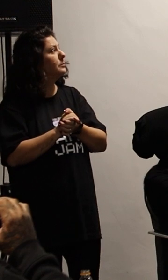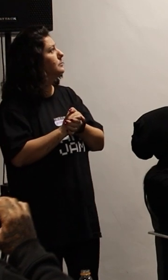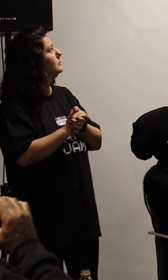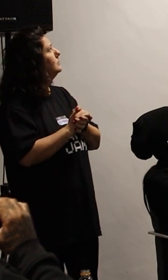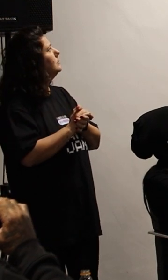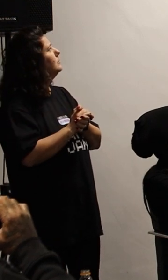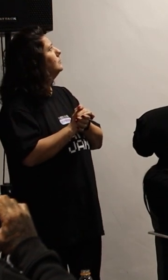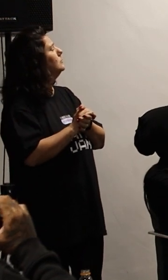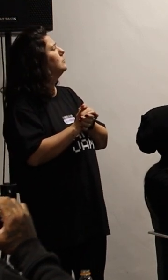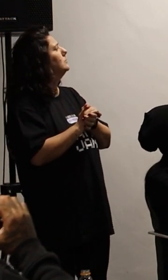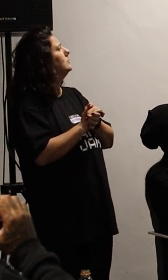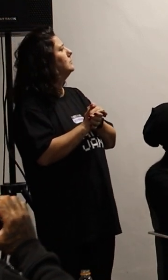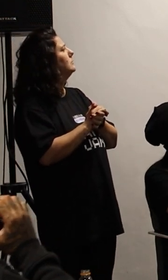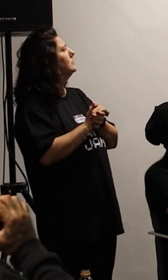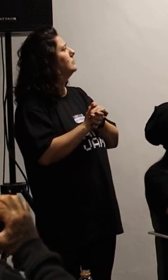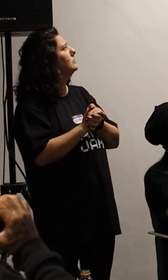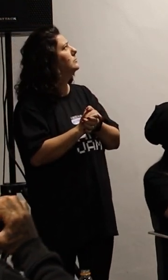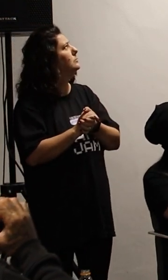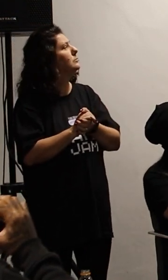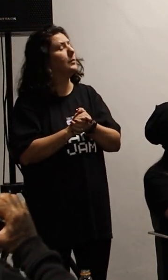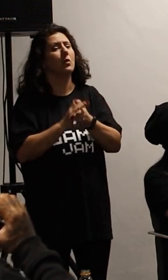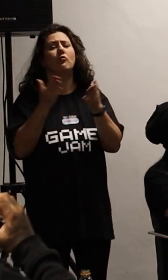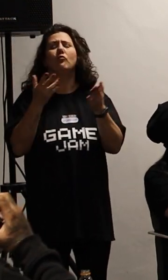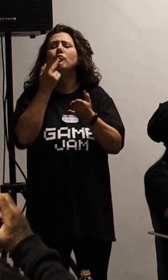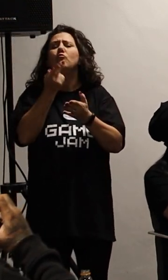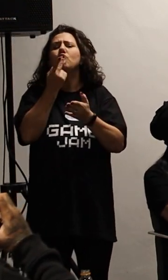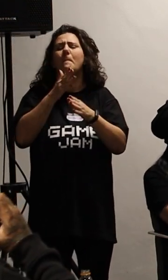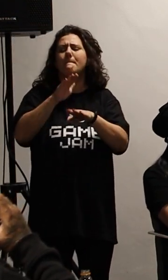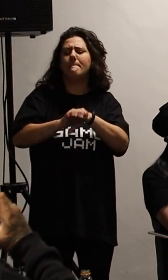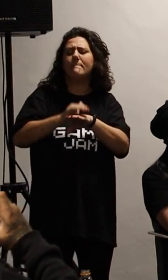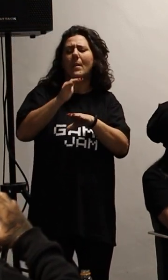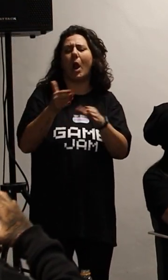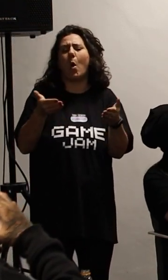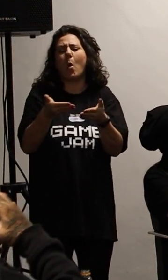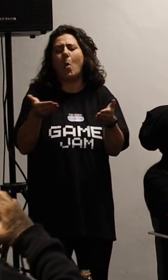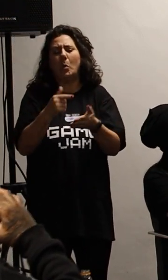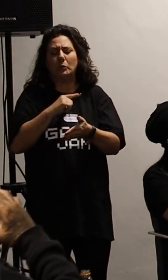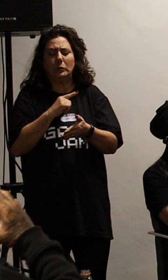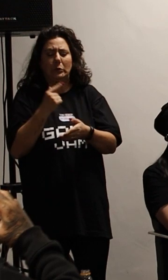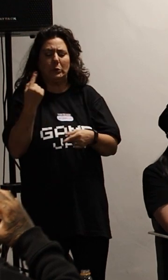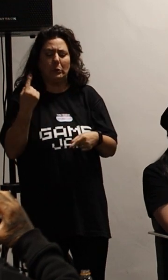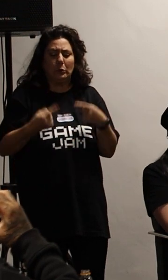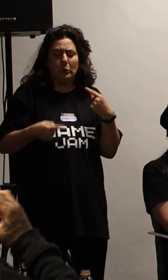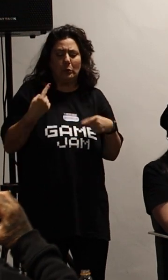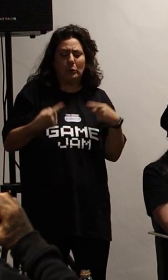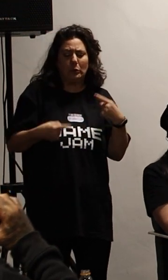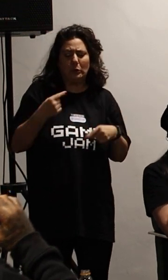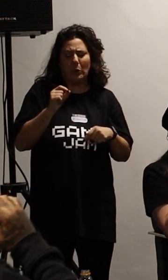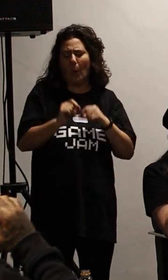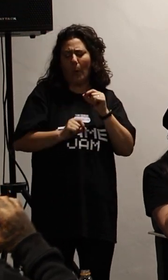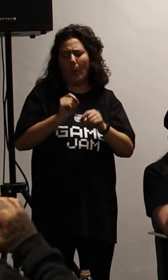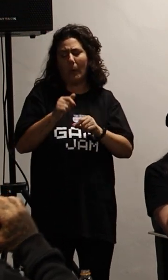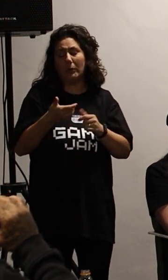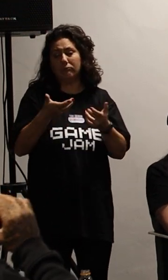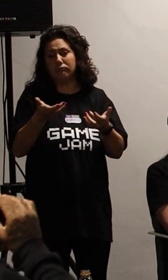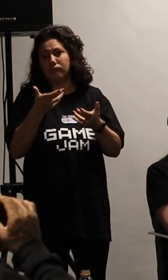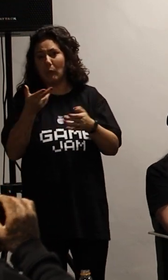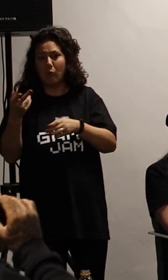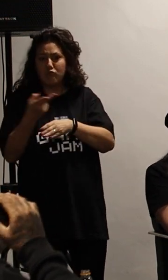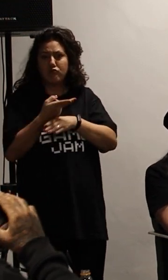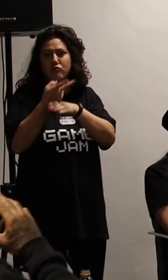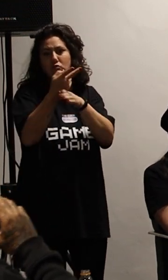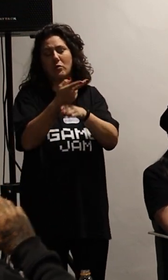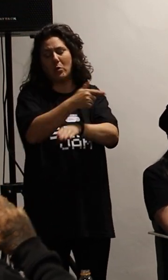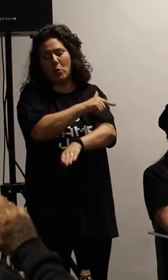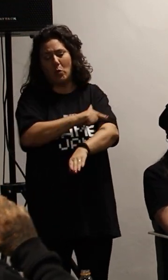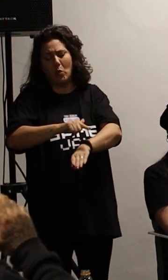Bom, falando um pouco mais assim, né? Hoje em dia tem uma discussão, né? Se você deve buscar educação